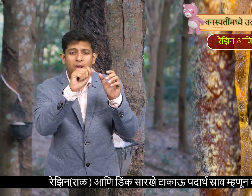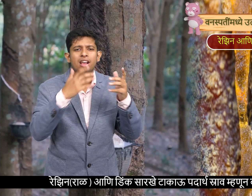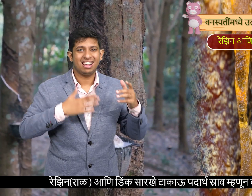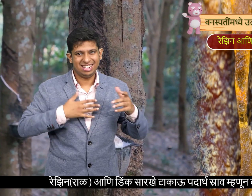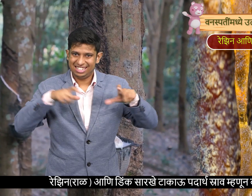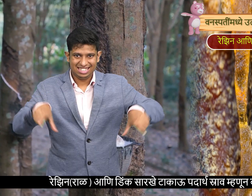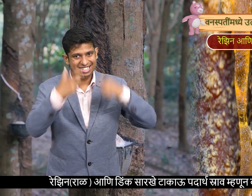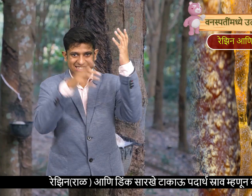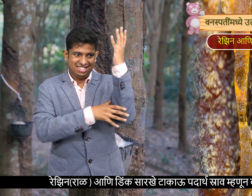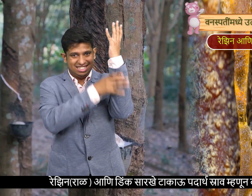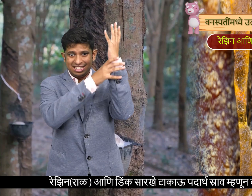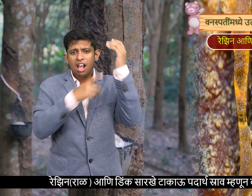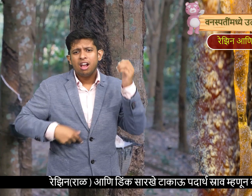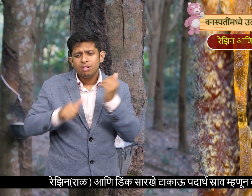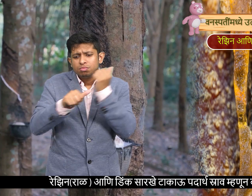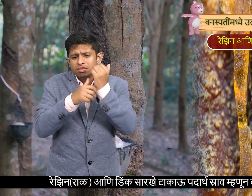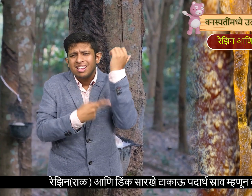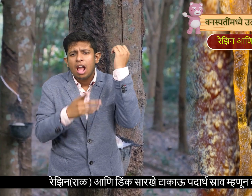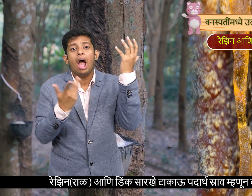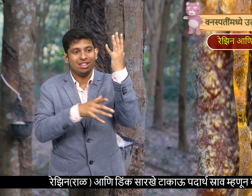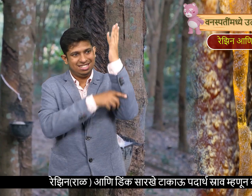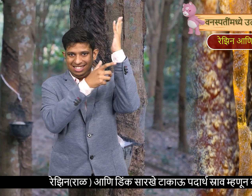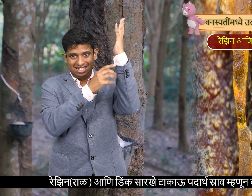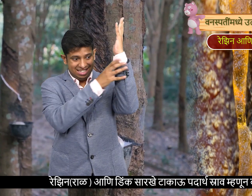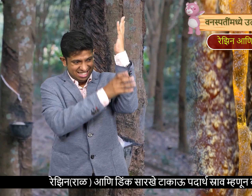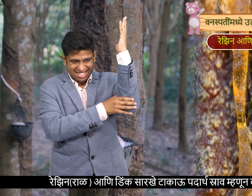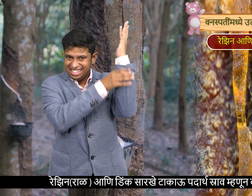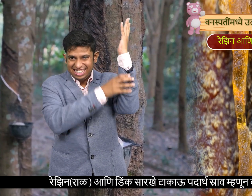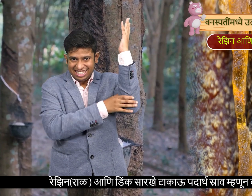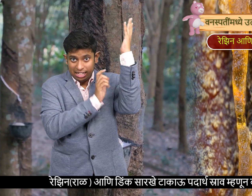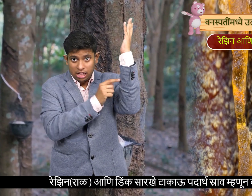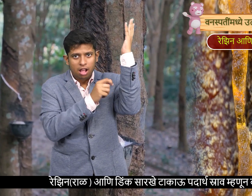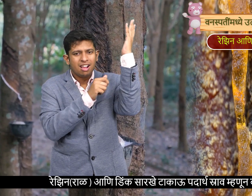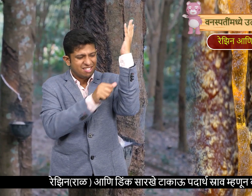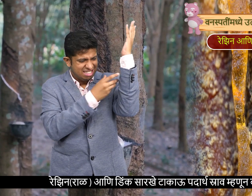यासारखे टाकाऊ पदार्थ स्राव म्हणून बाहेर टाकतात.